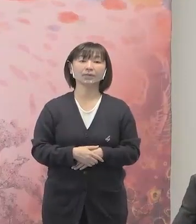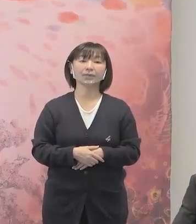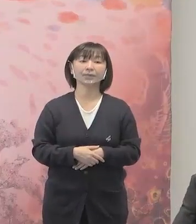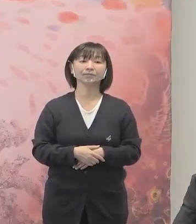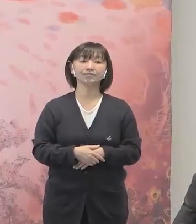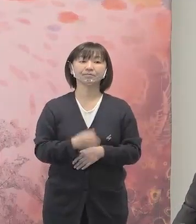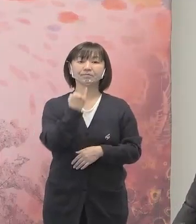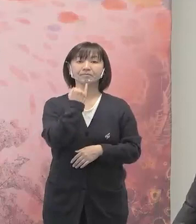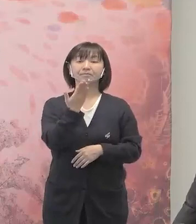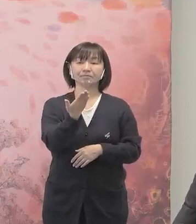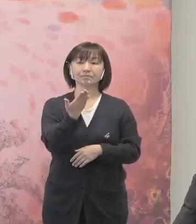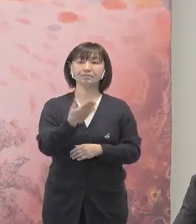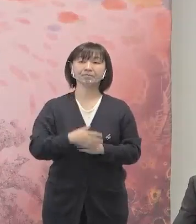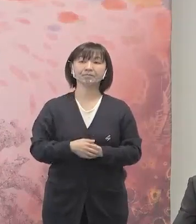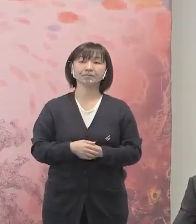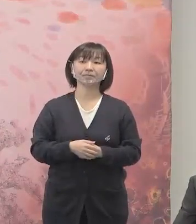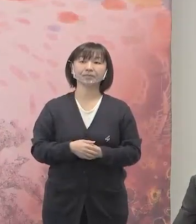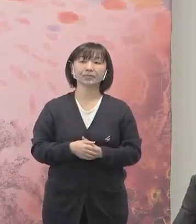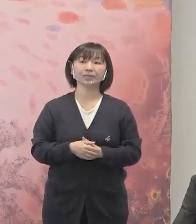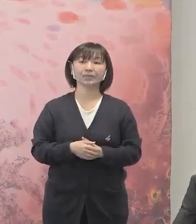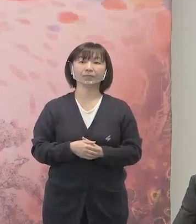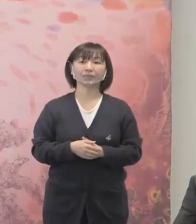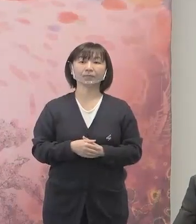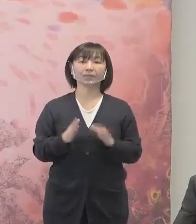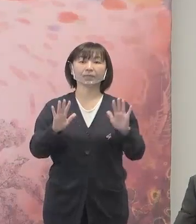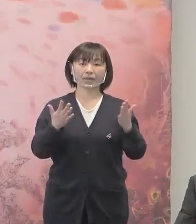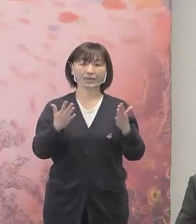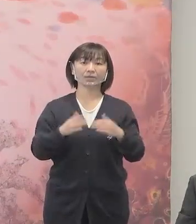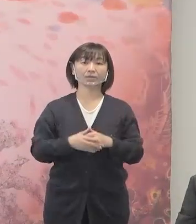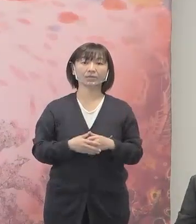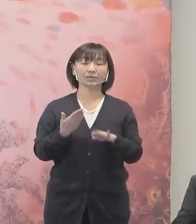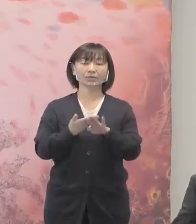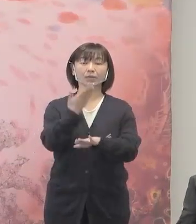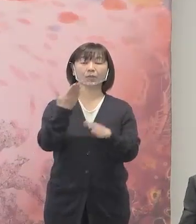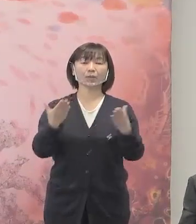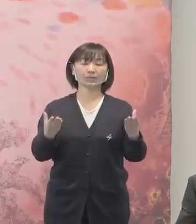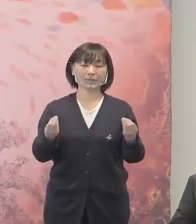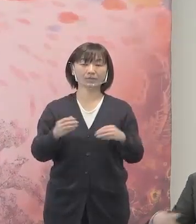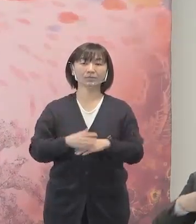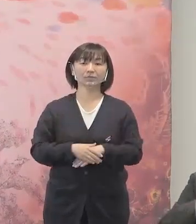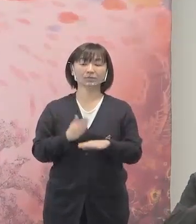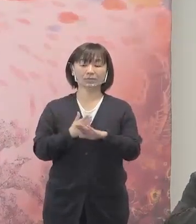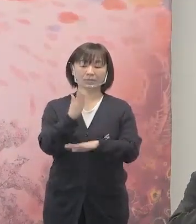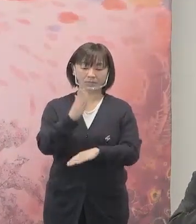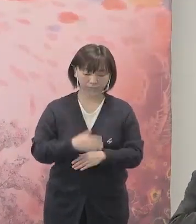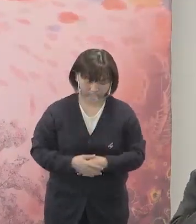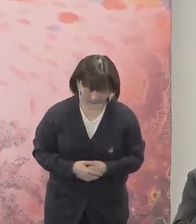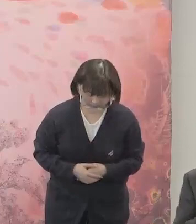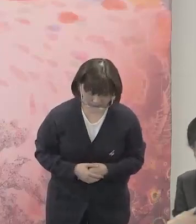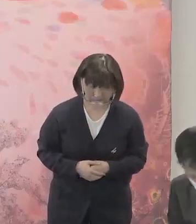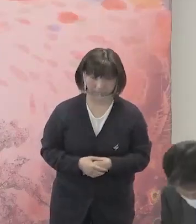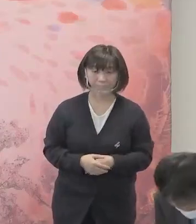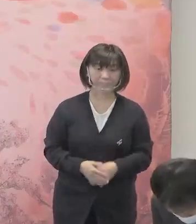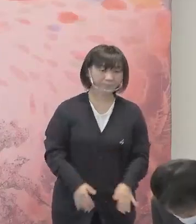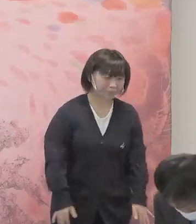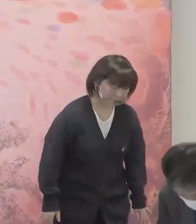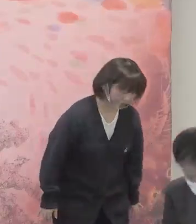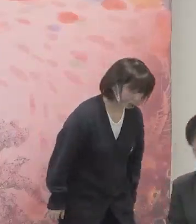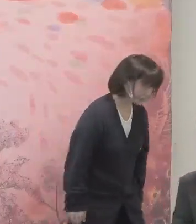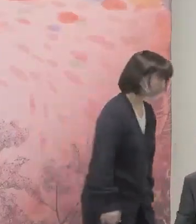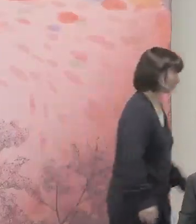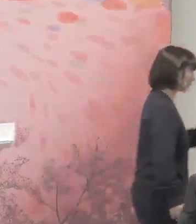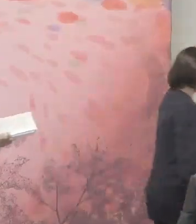よろしいでしょうか。はい、それでは内容ですので、これで記者会見を終了いたします。ありがとうございました。 はい、ありがとうございました。